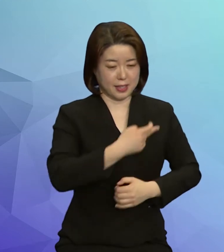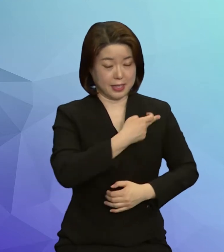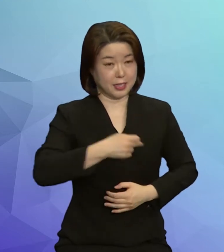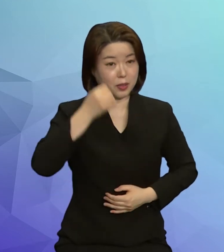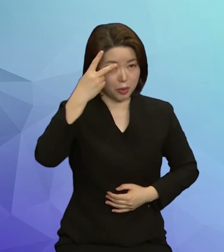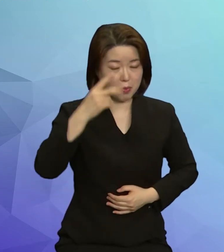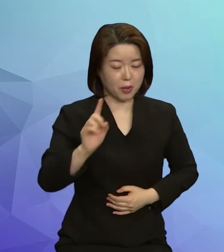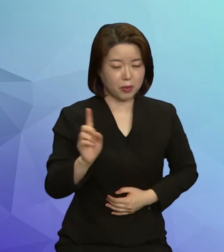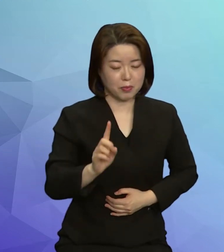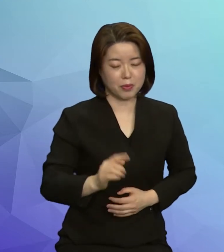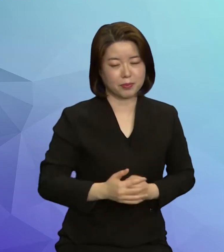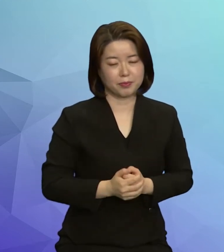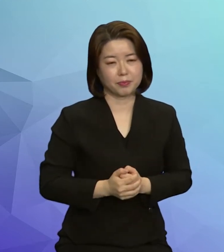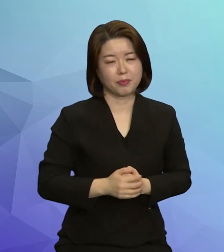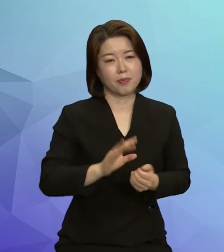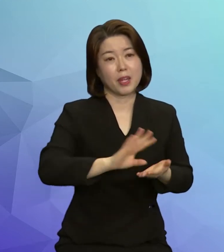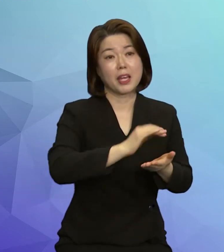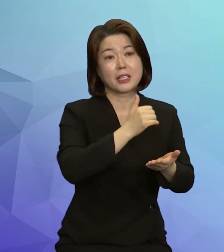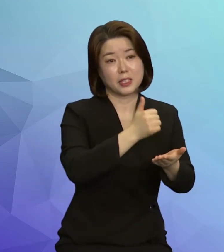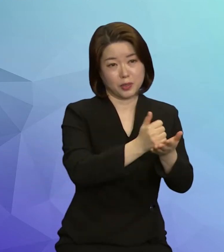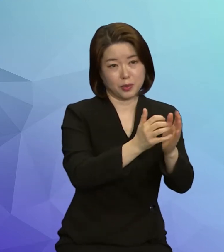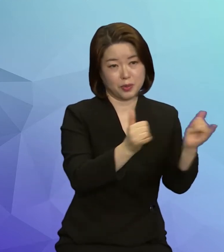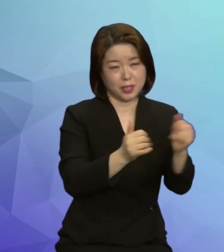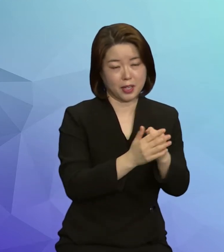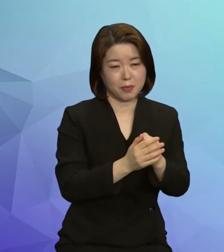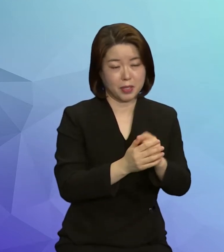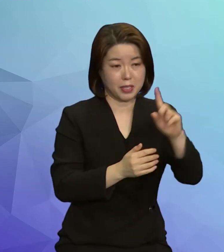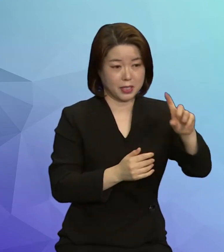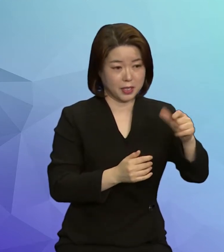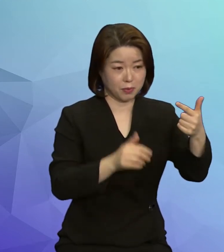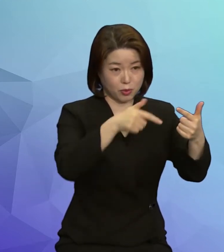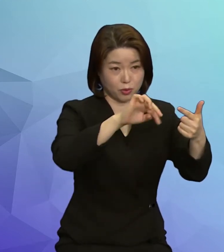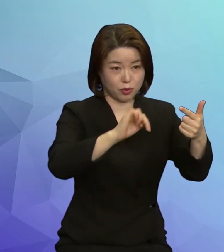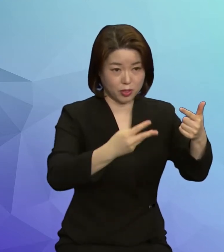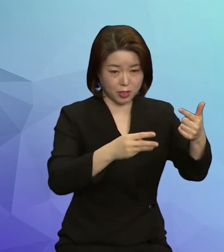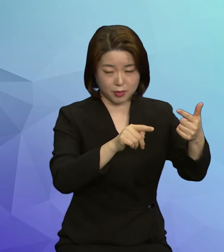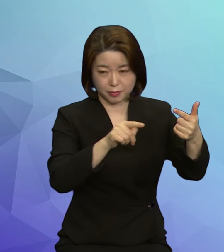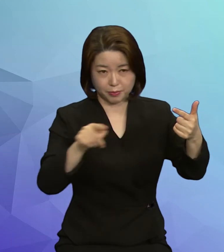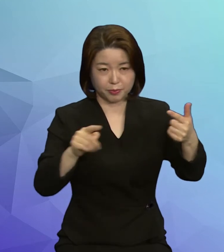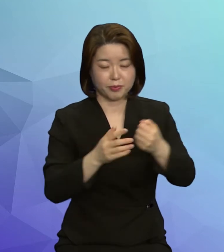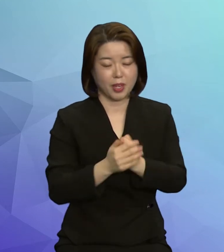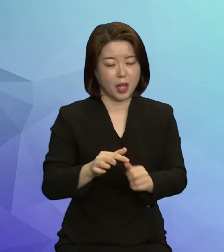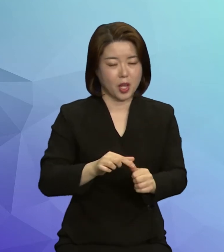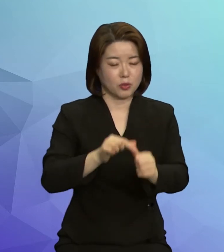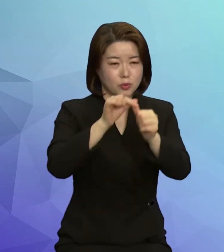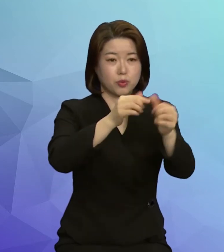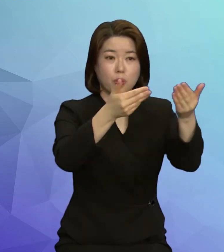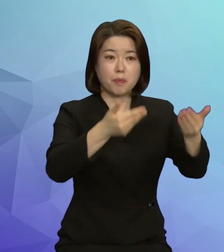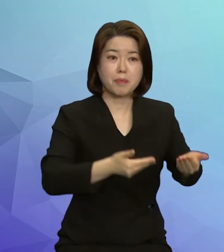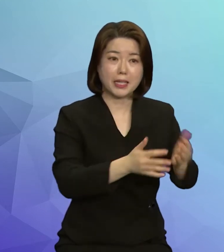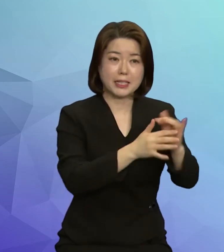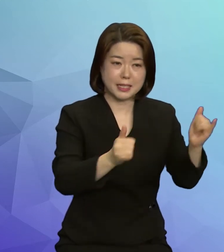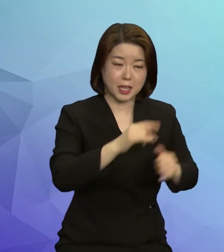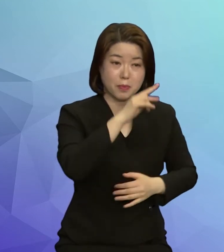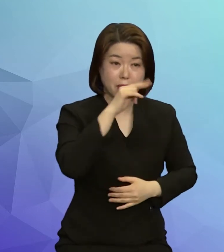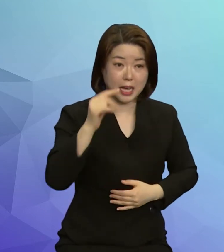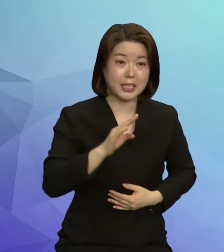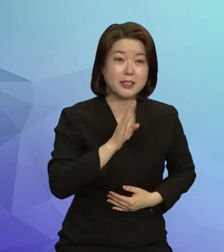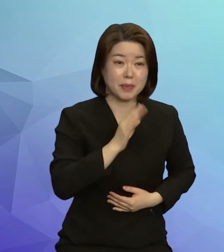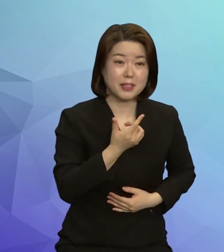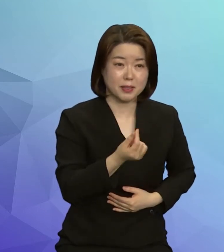그런데 사도 바울은 그리스도인이 16절에서 구원받은